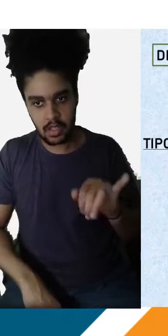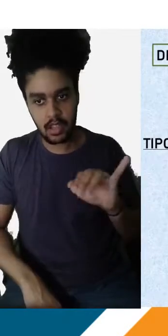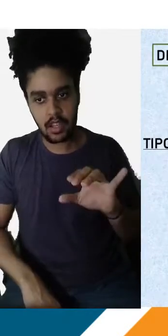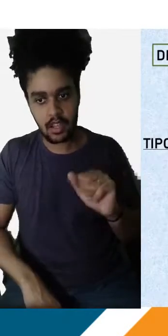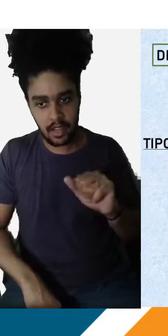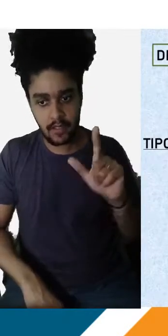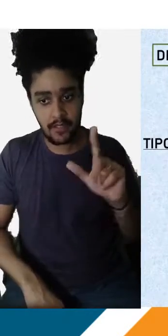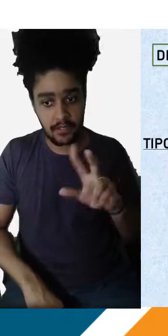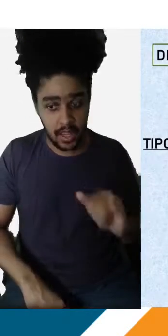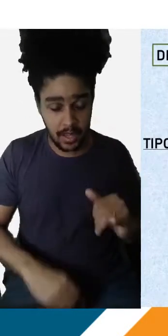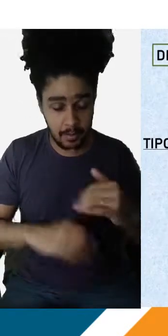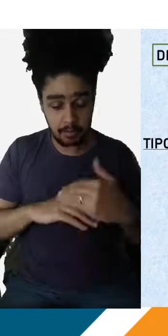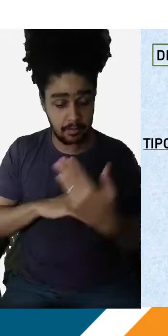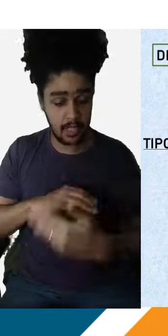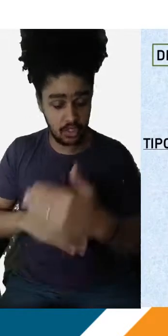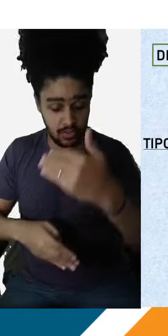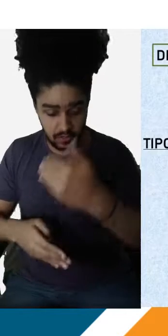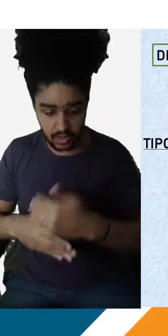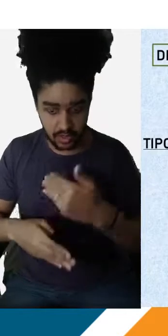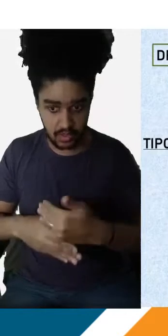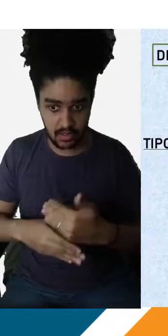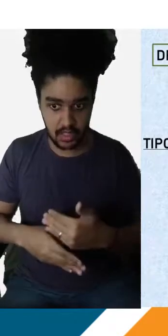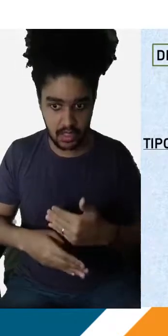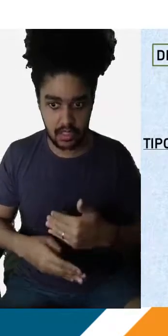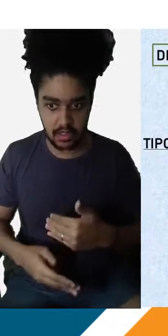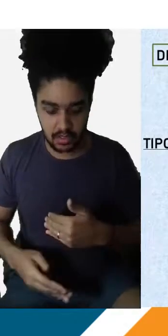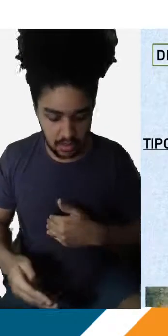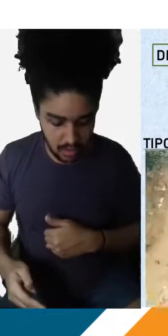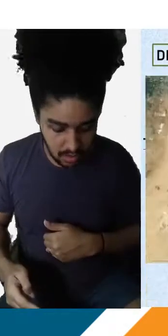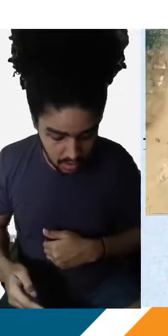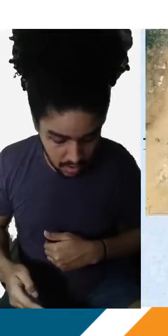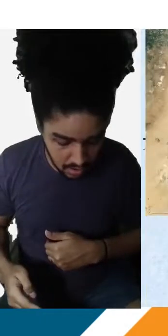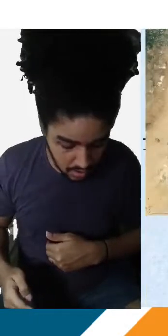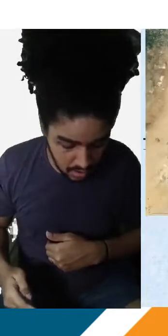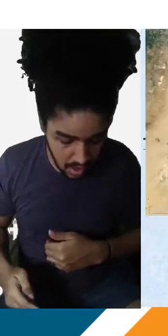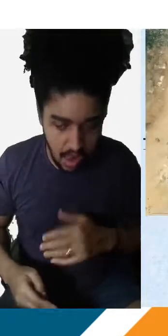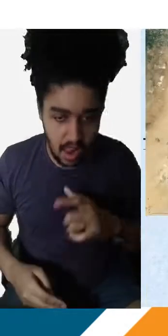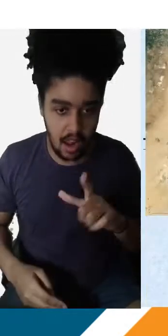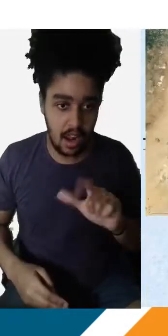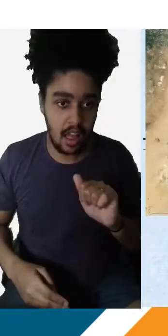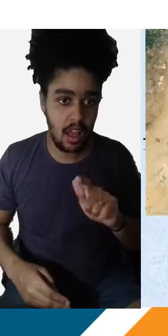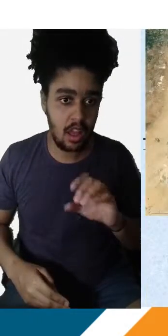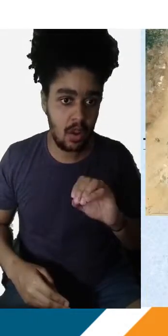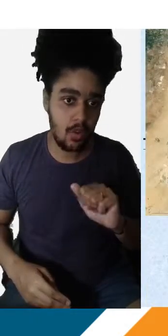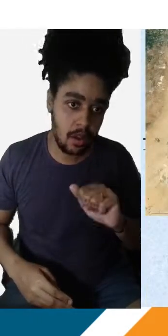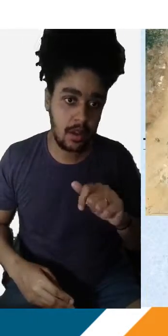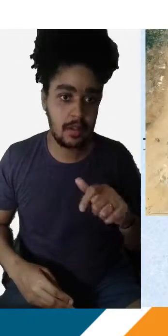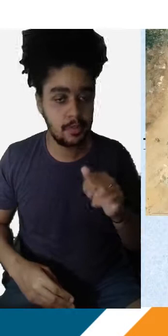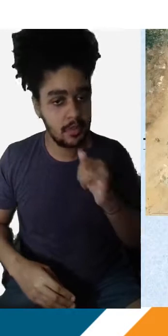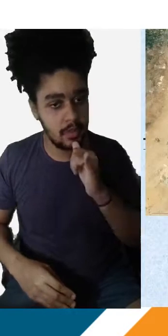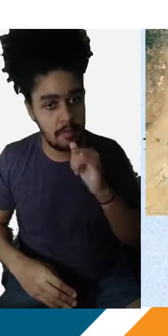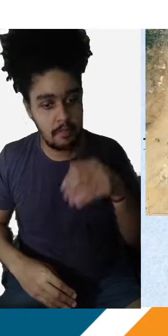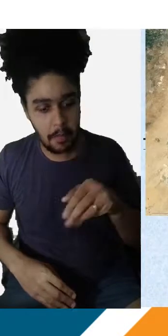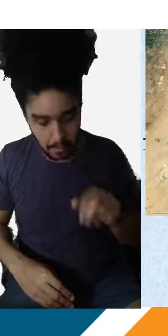mares fechados, na verdade lagoas, como no caso do Mar Morto, que na verdade é uma